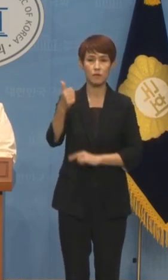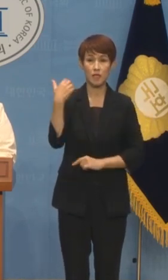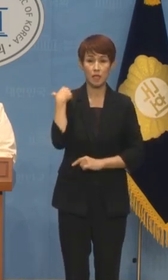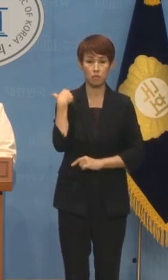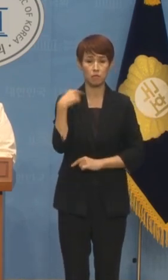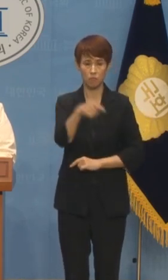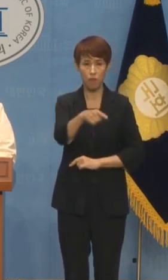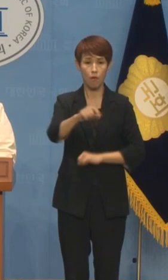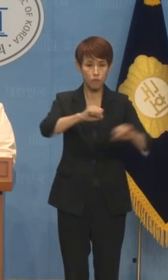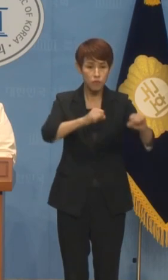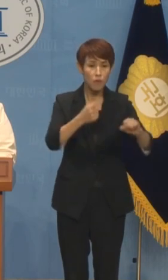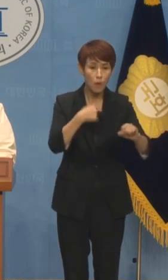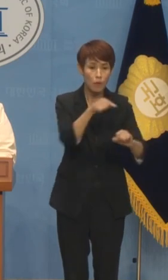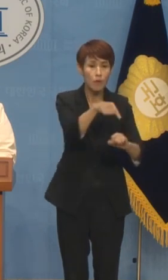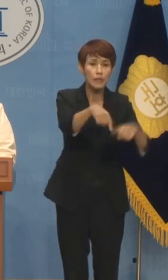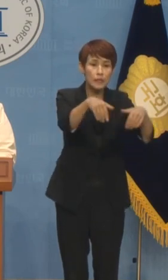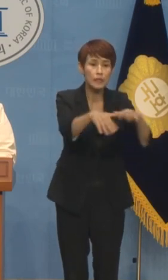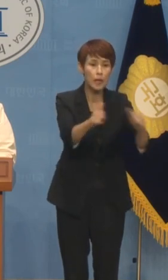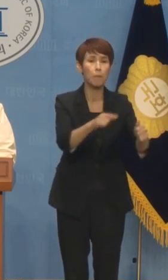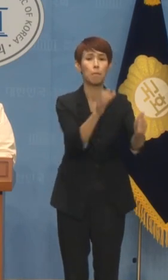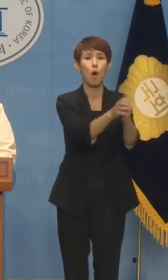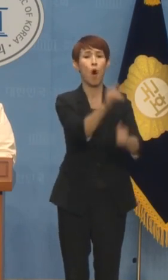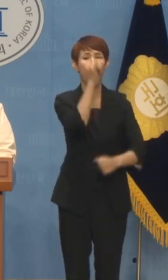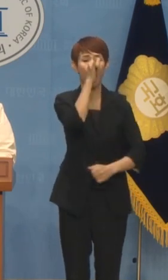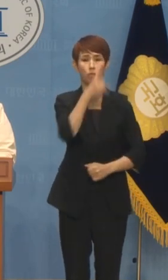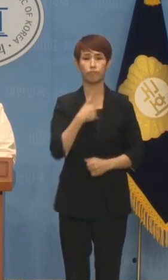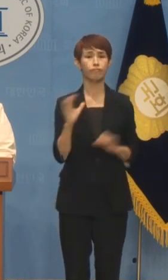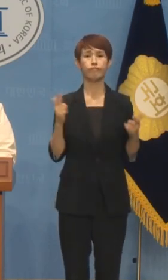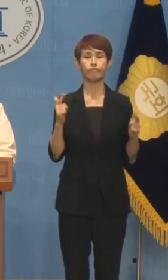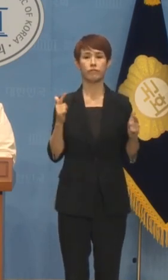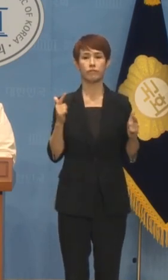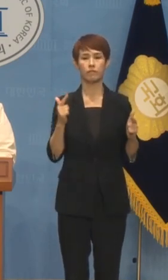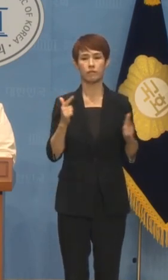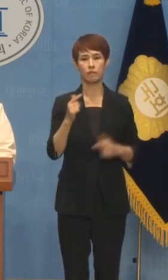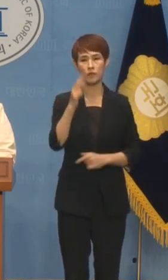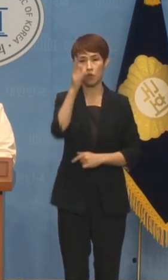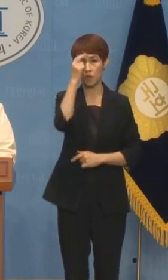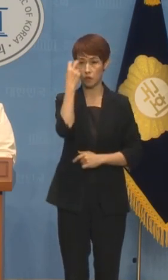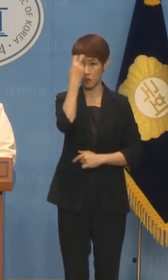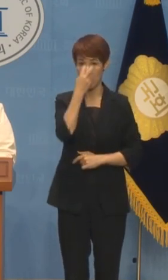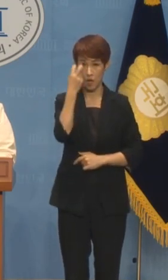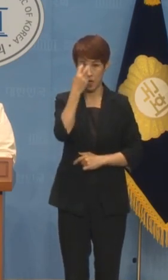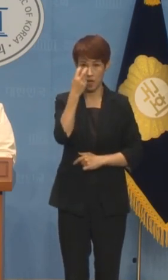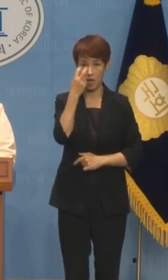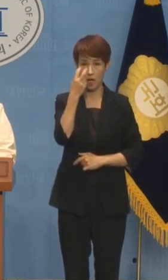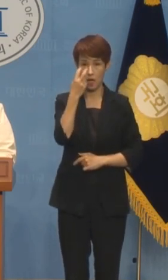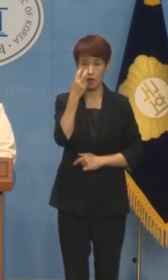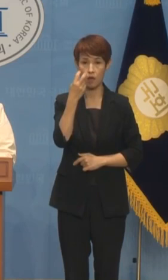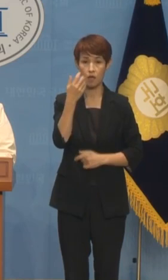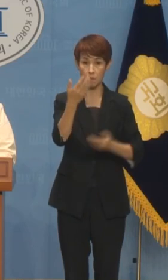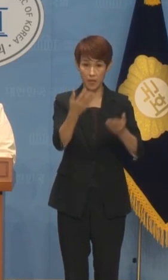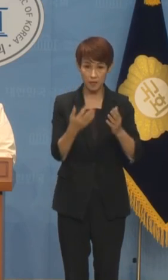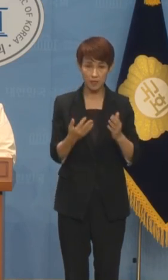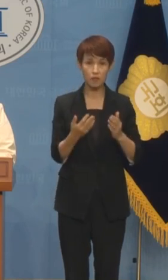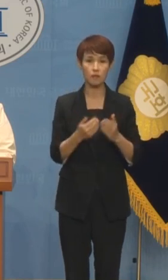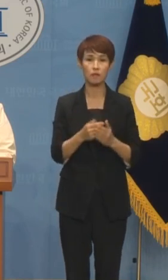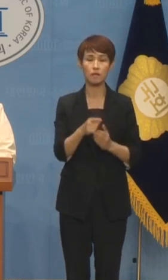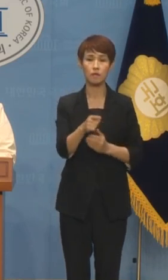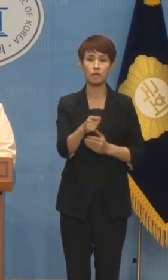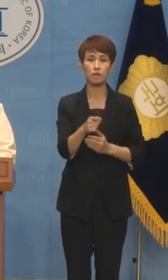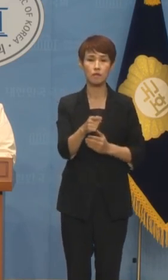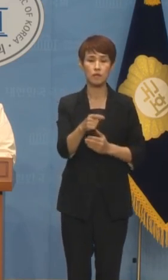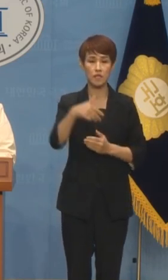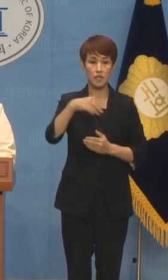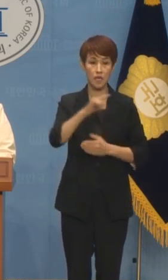현장에 있던 말단 간부들에게나 있다며 경찰 조사를 받는 최상병 직속